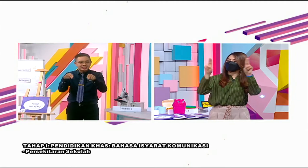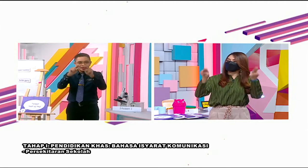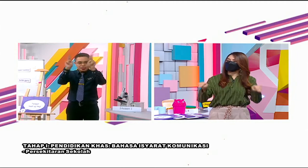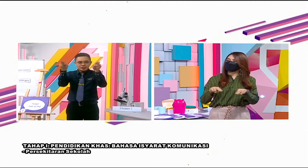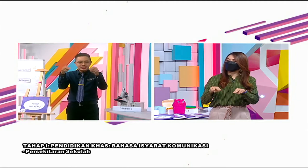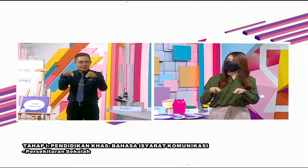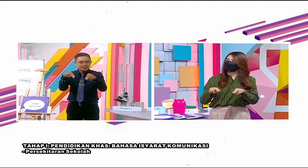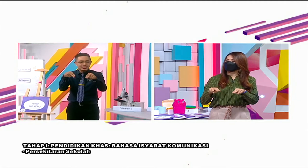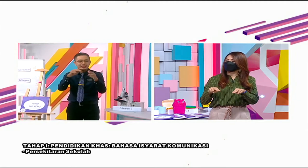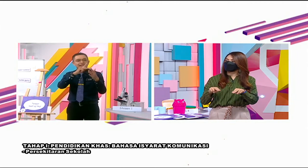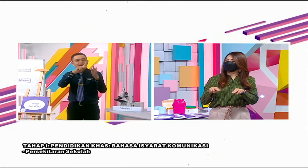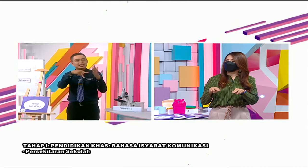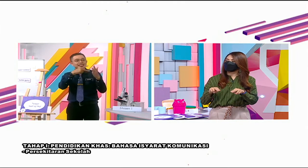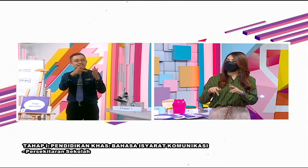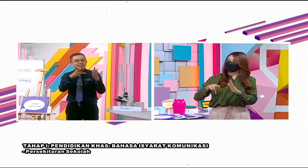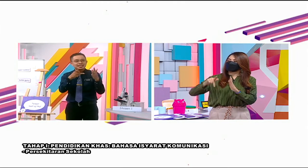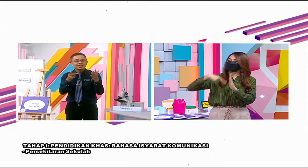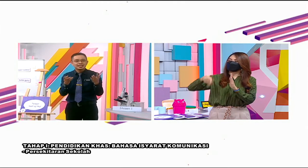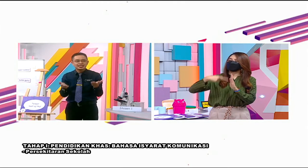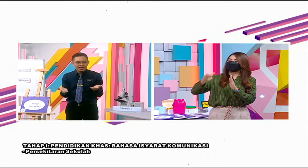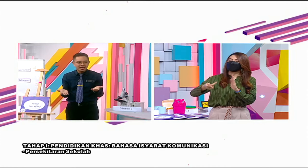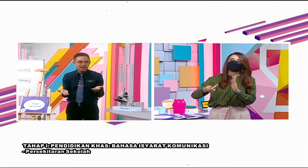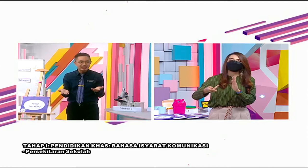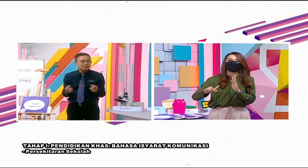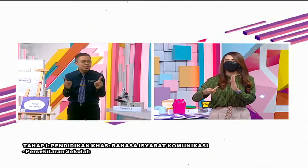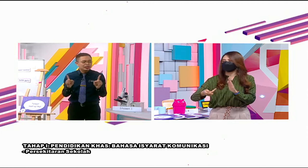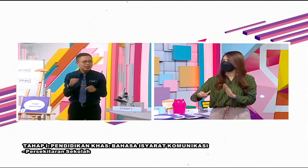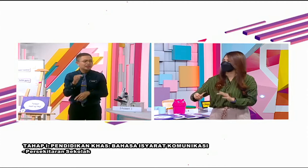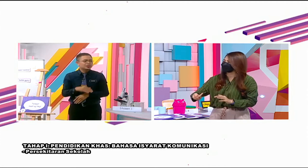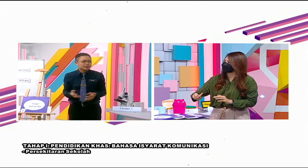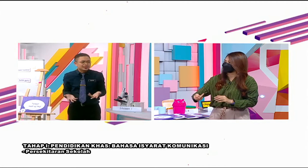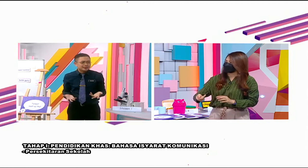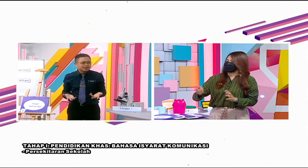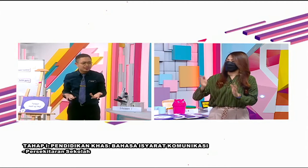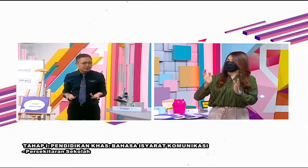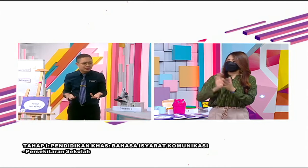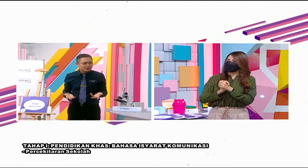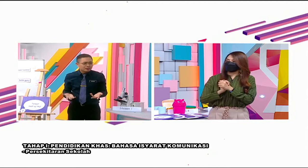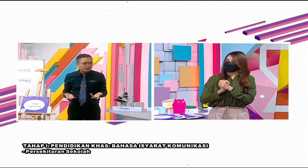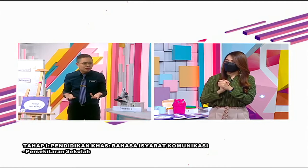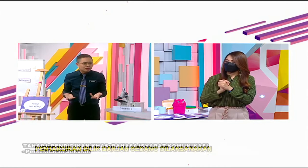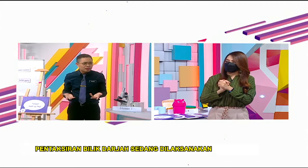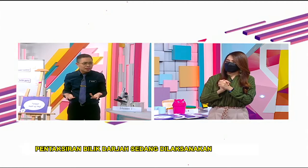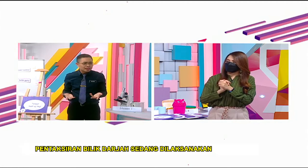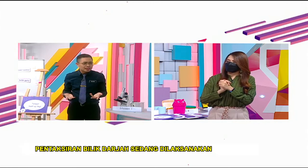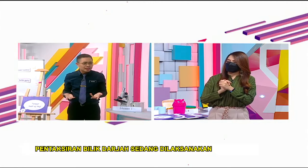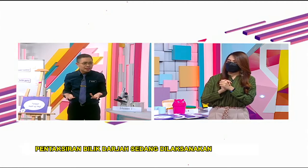Uji. Uji. Kaji. Kaji. Di mana tu, Kak Eli? Cuba teka. Saya rasa di